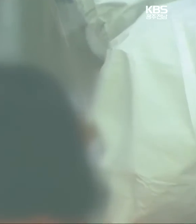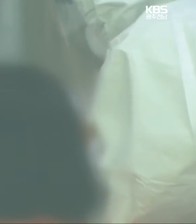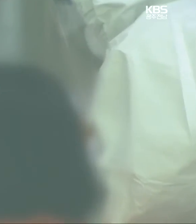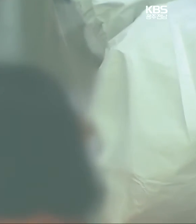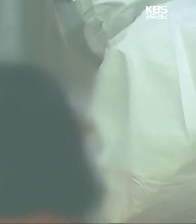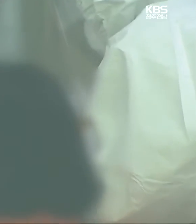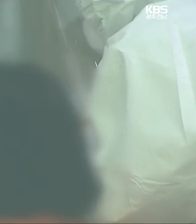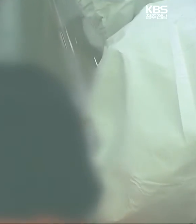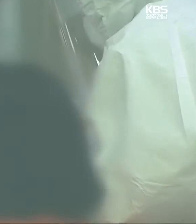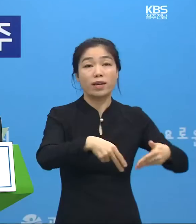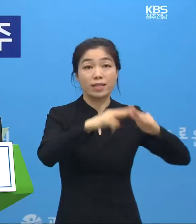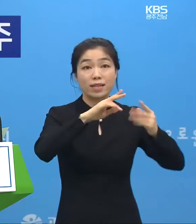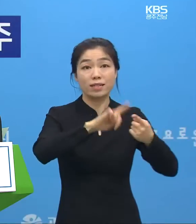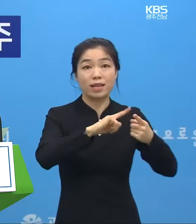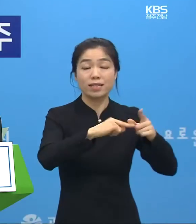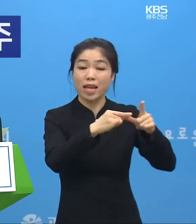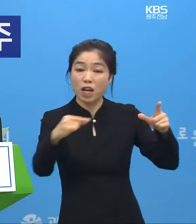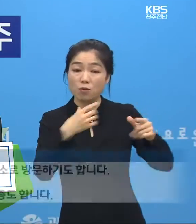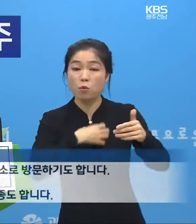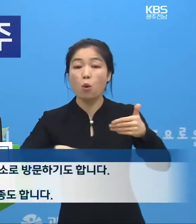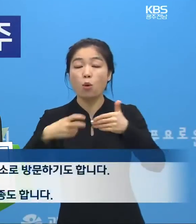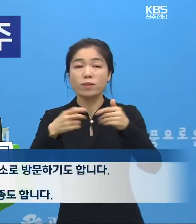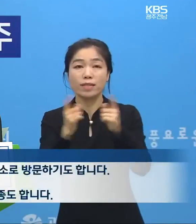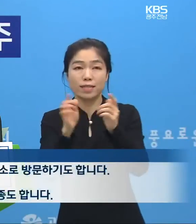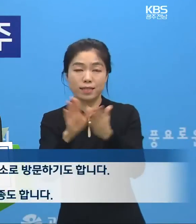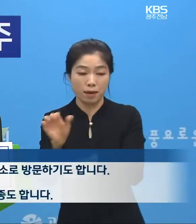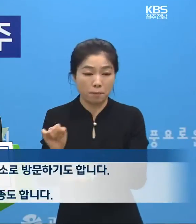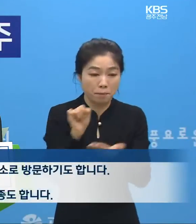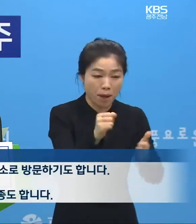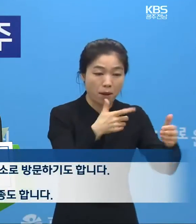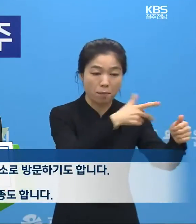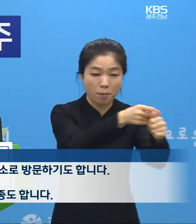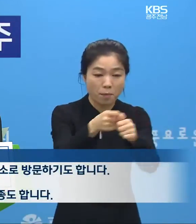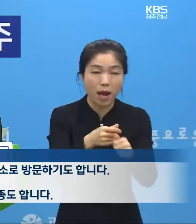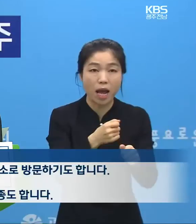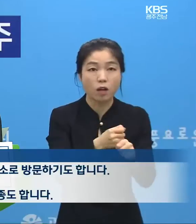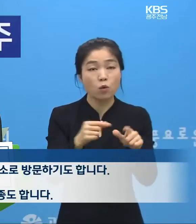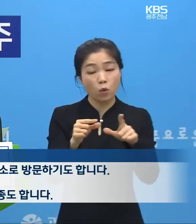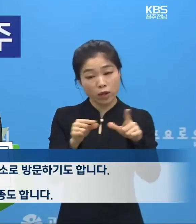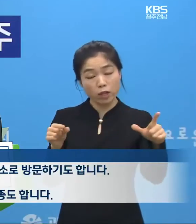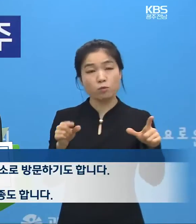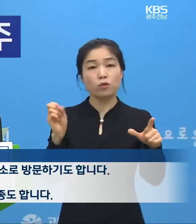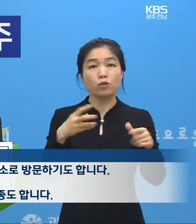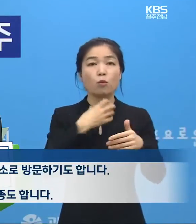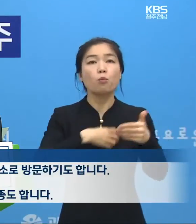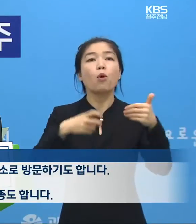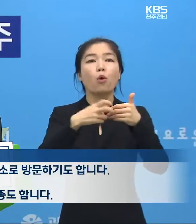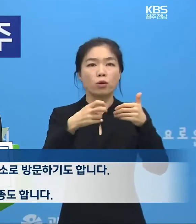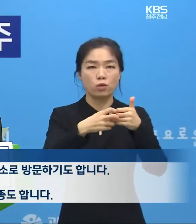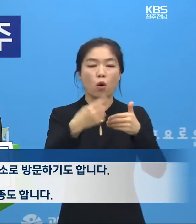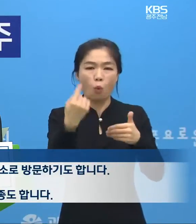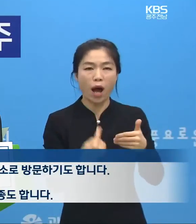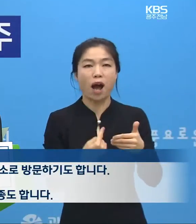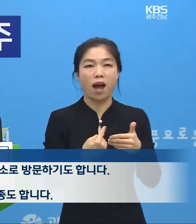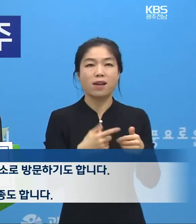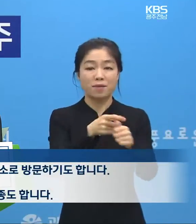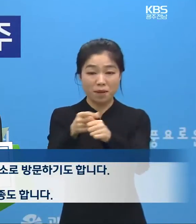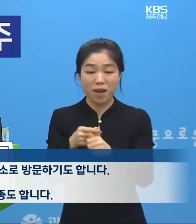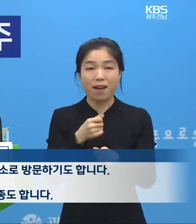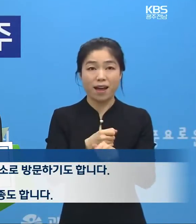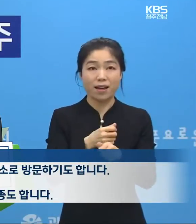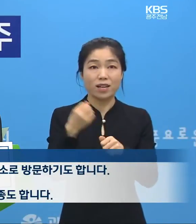방문 접종하게 됩니다. 보건소가 직접 방문해서 접종도 하고 또 일부는 보건소로 내소하기도 합니다. 그리고